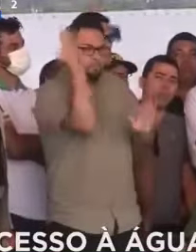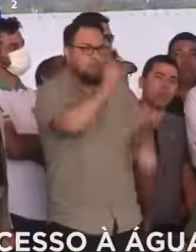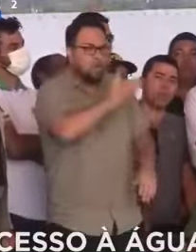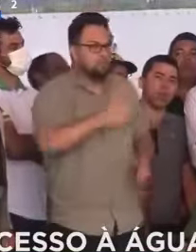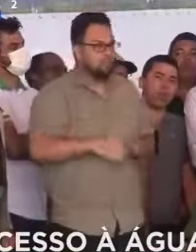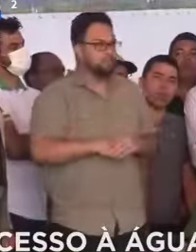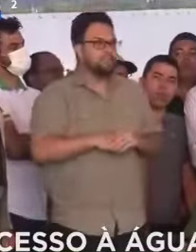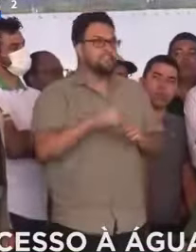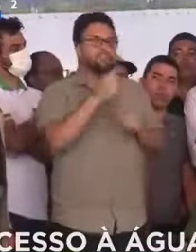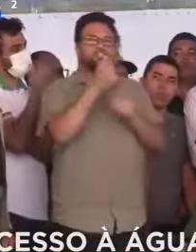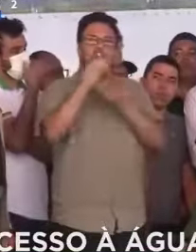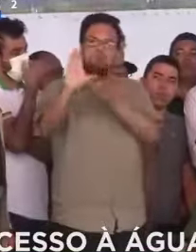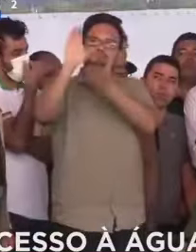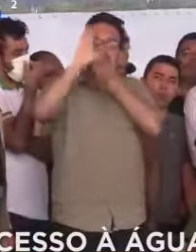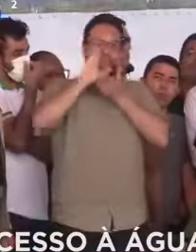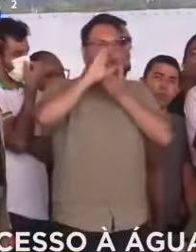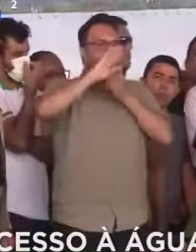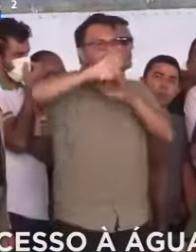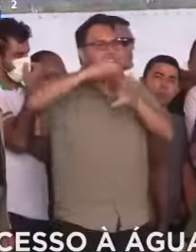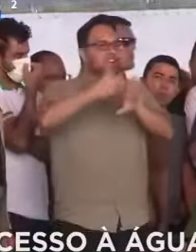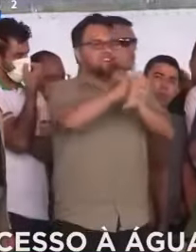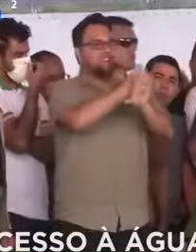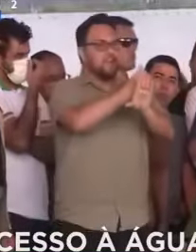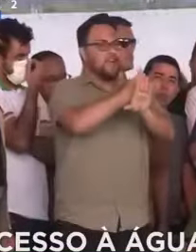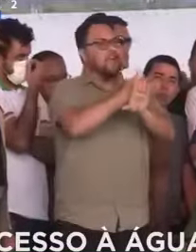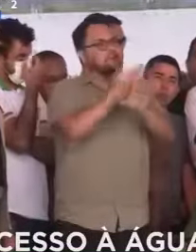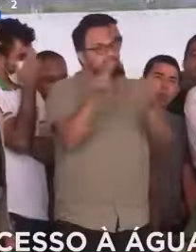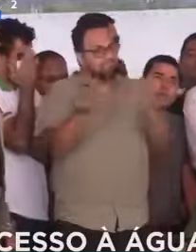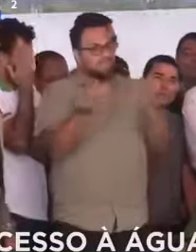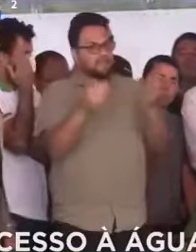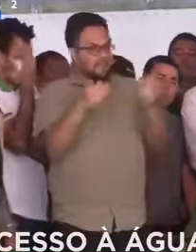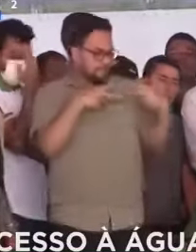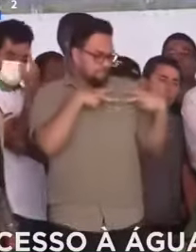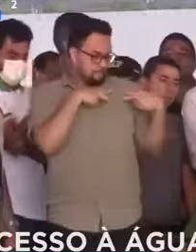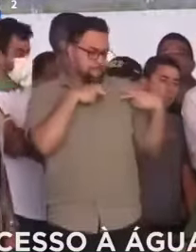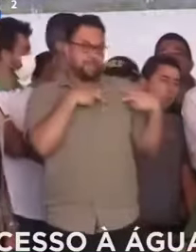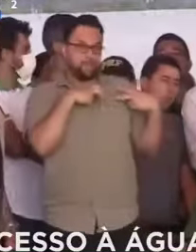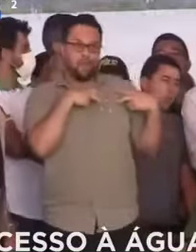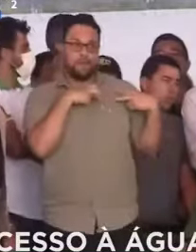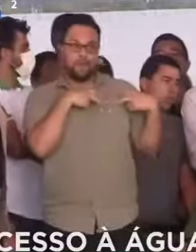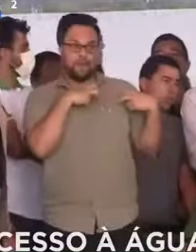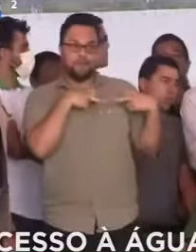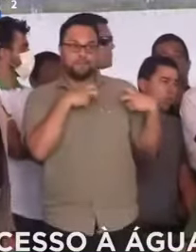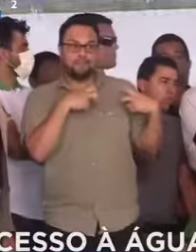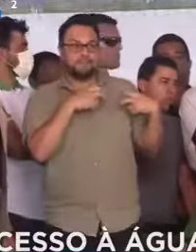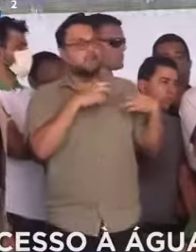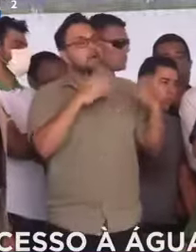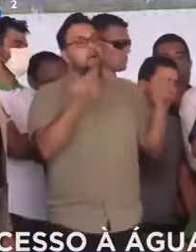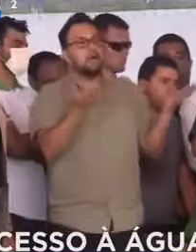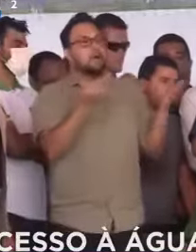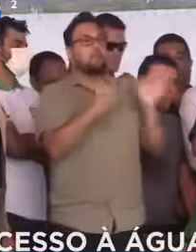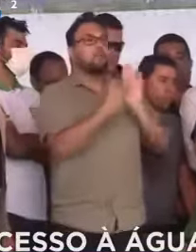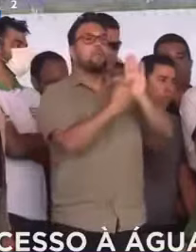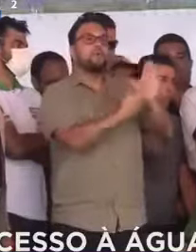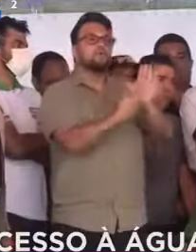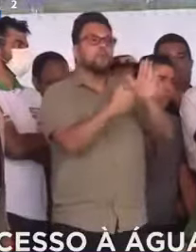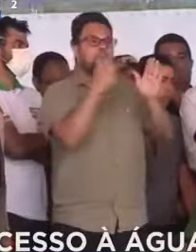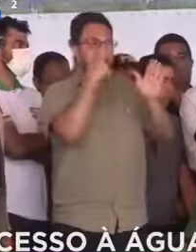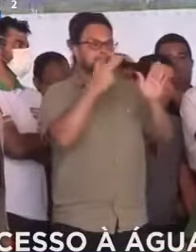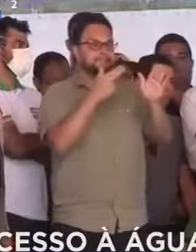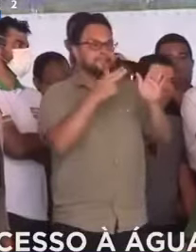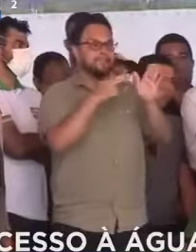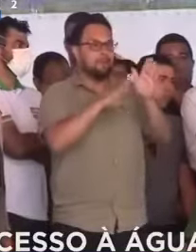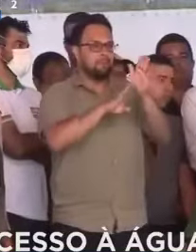o desviado ou mal gerido na Petrobras trouxe à empresa um endividamento